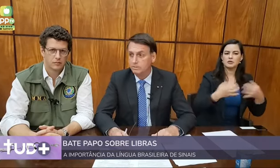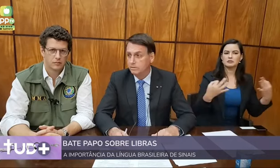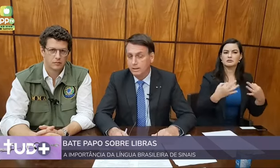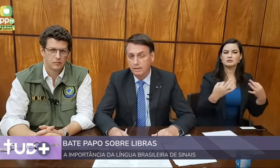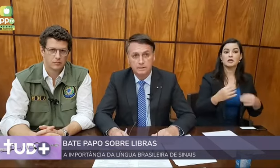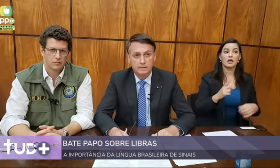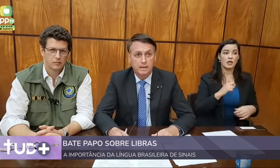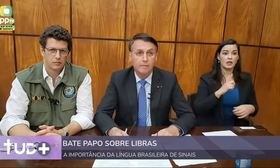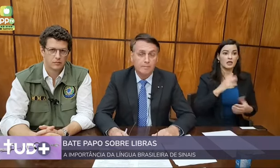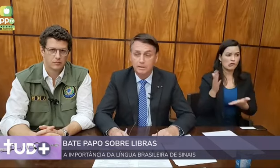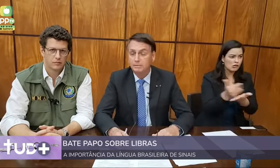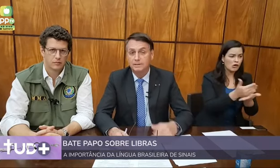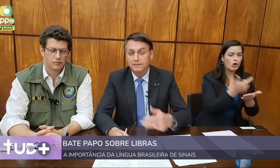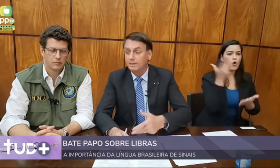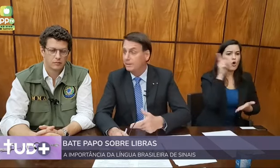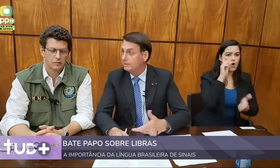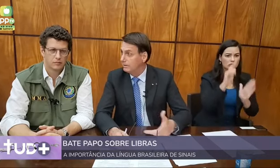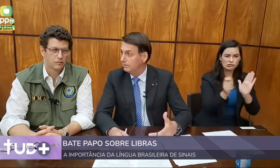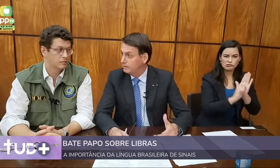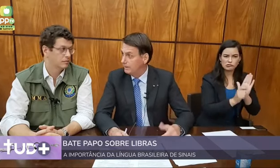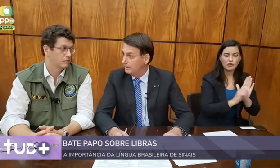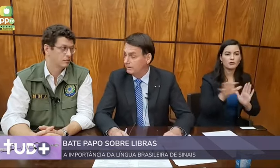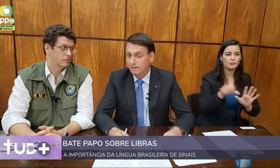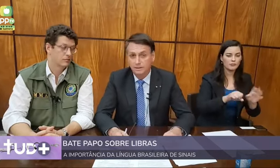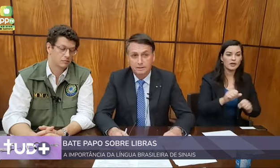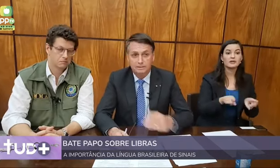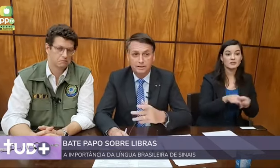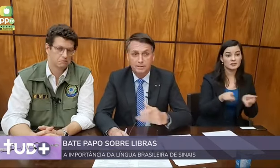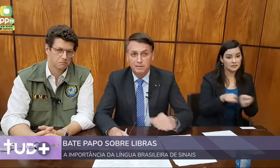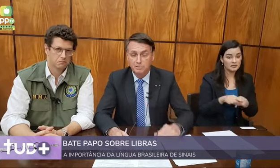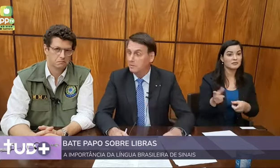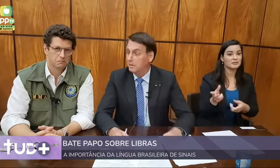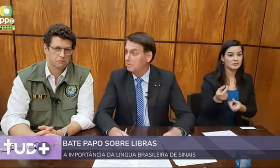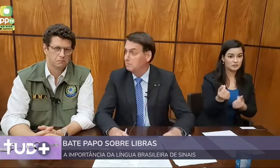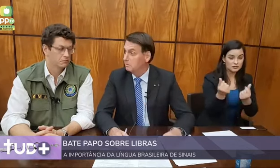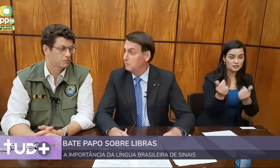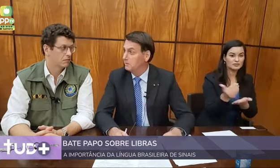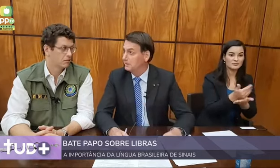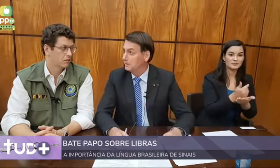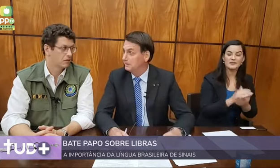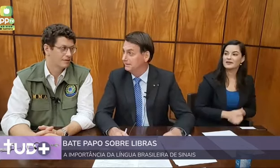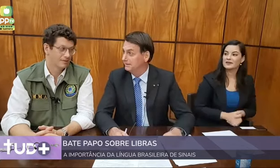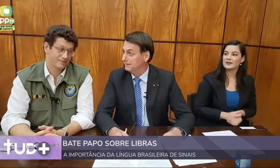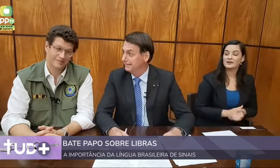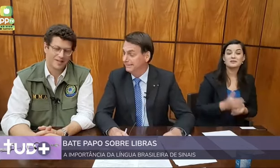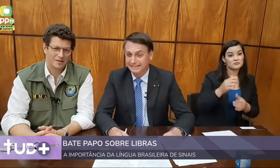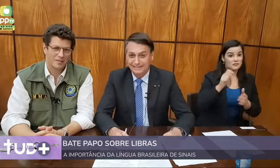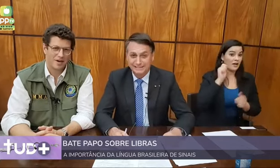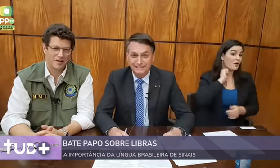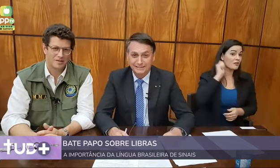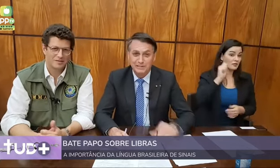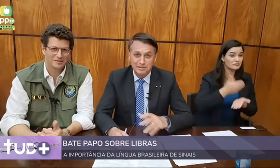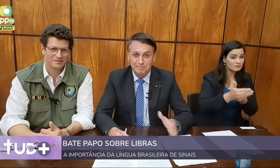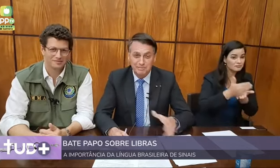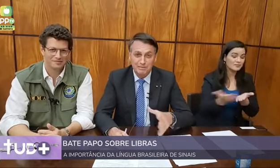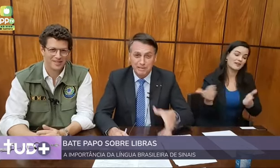foi uma vez só, né? Então, Brasília entrou em contato comigo, né? Nós temos contato umas com as